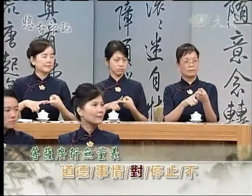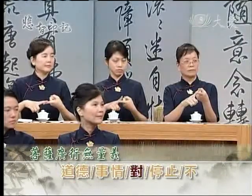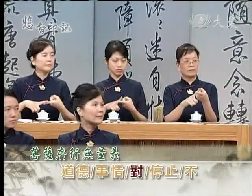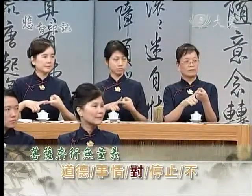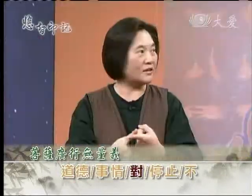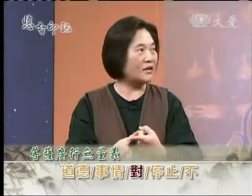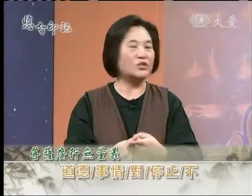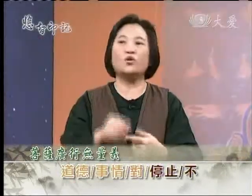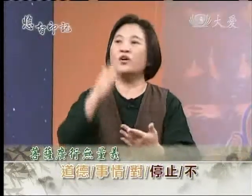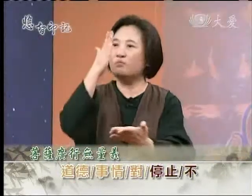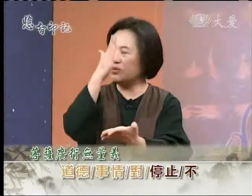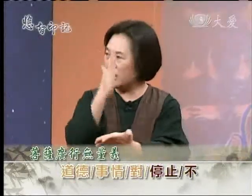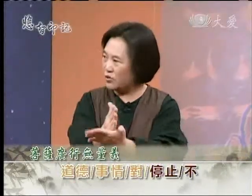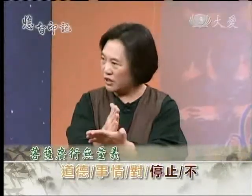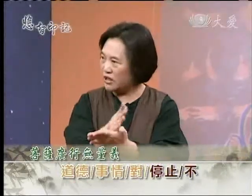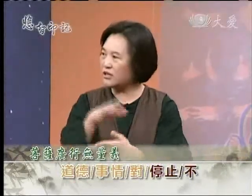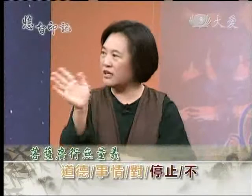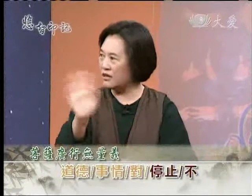怎么样呢？就不能够停的。